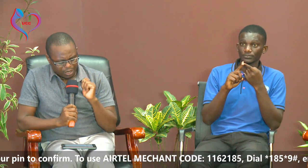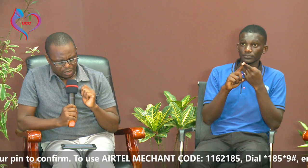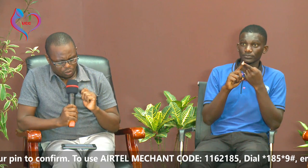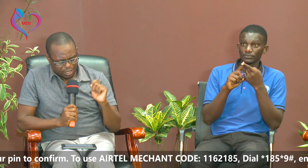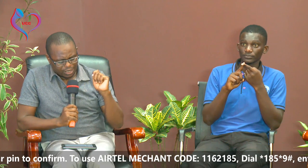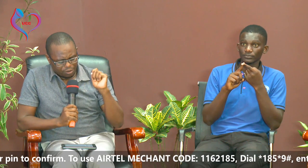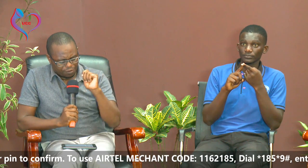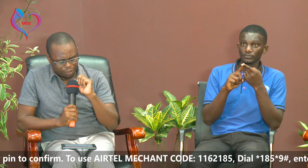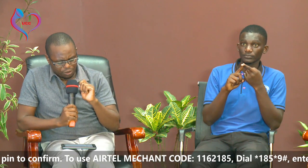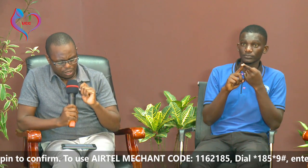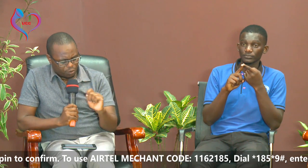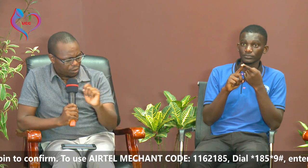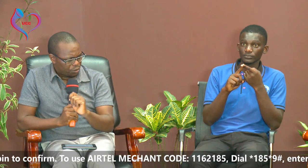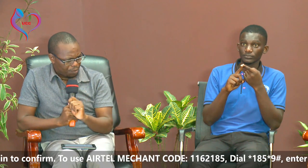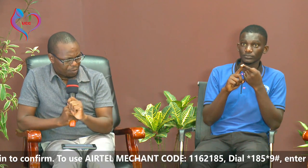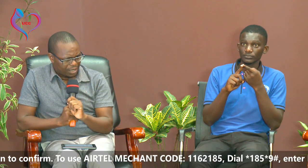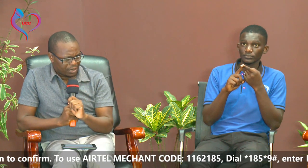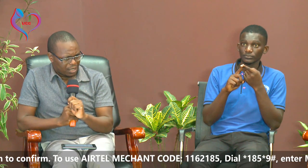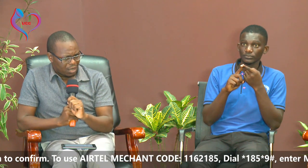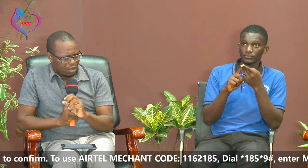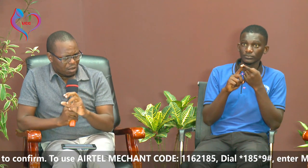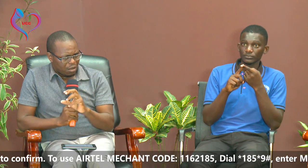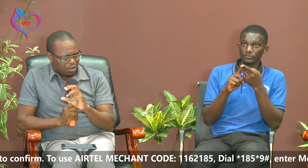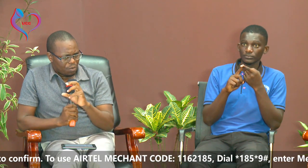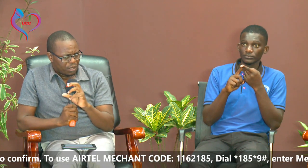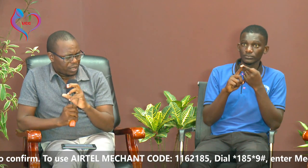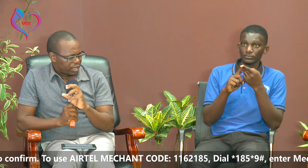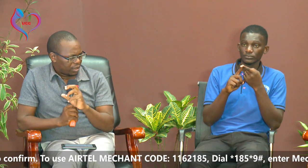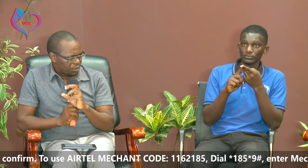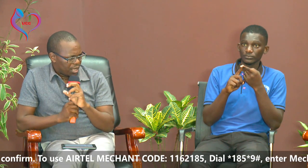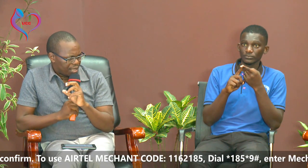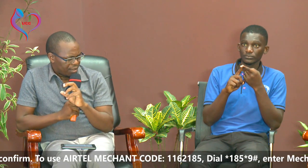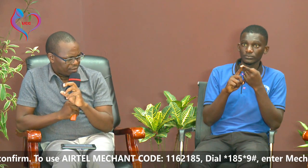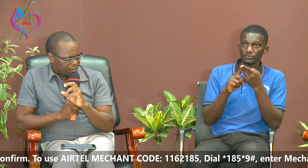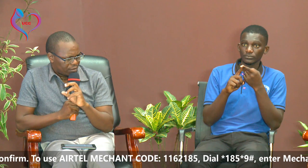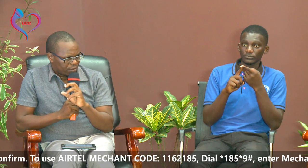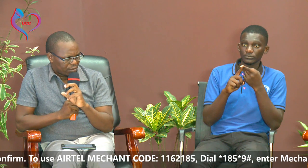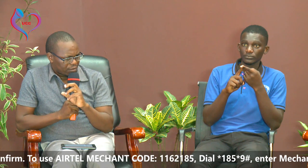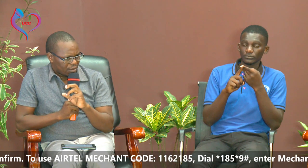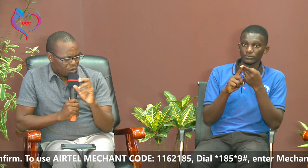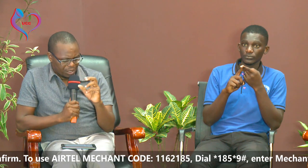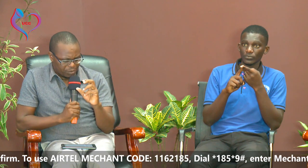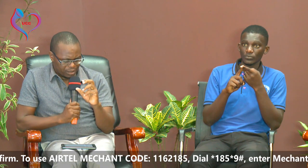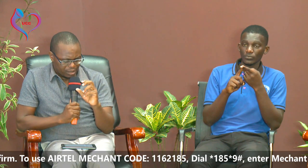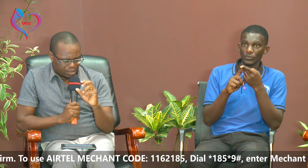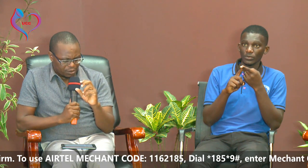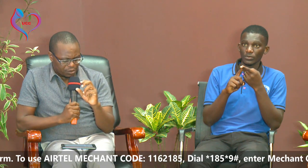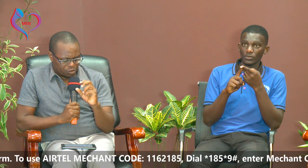commitment to a set of values without compromise commitment chachimu Luganda commitment to